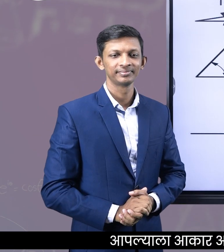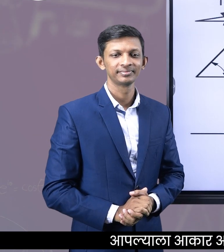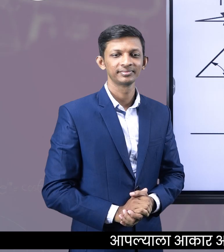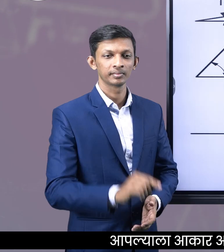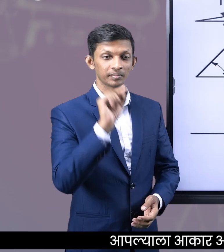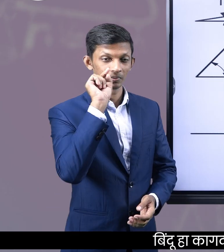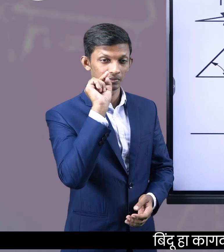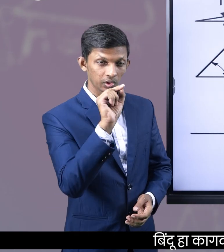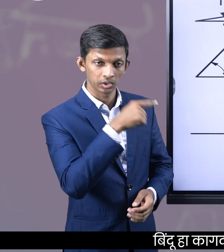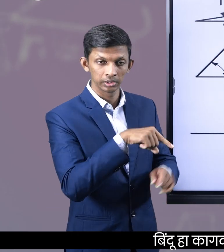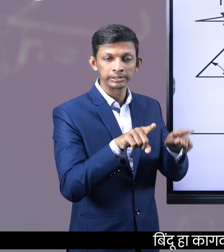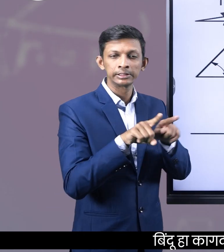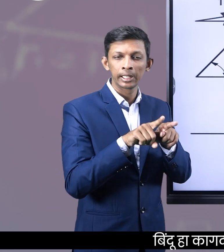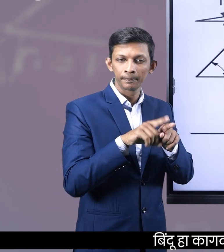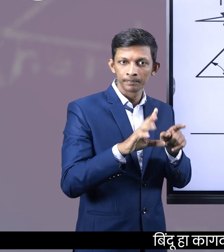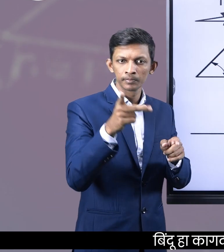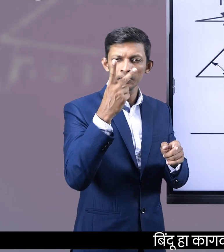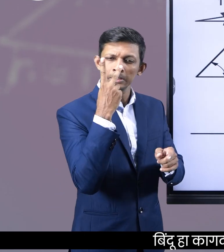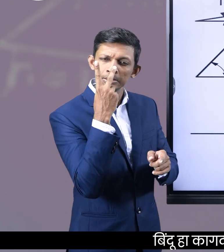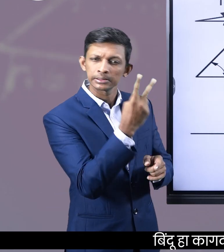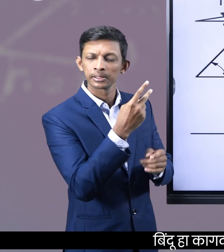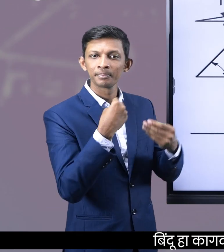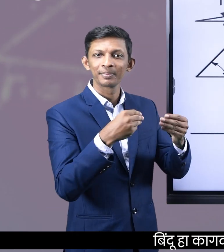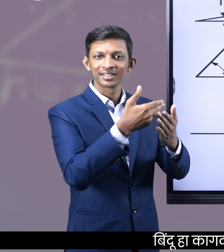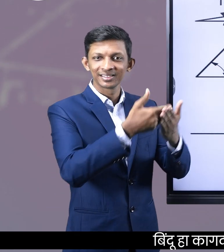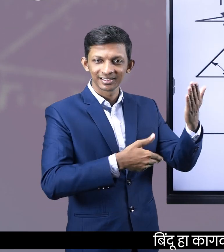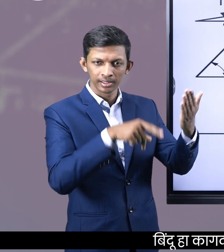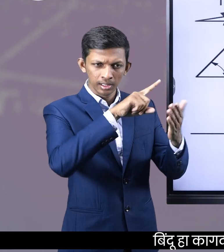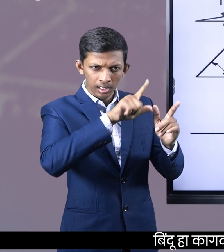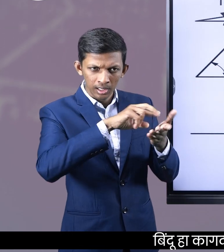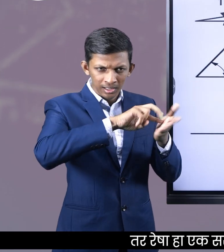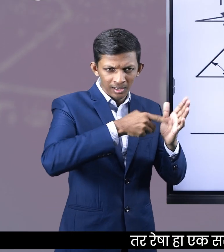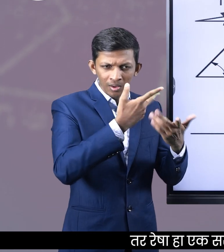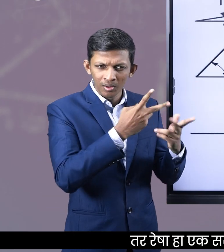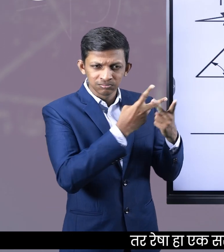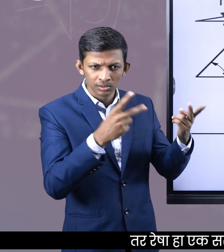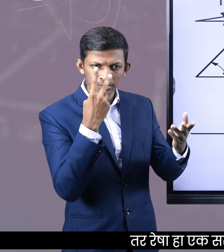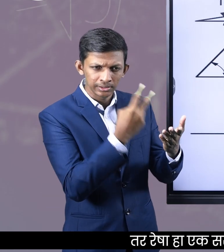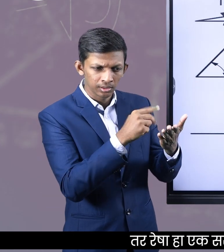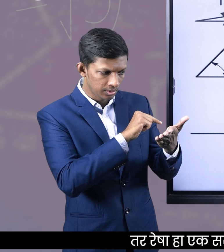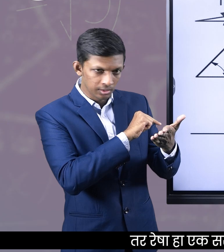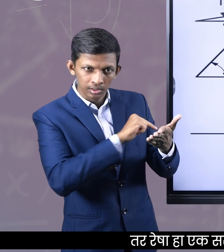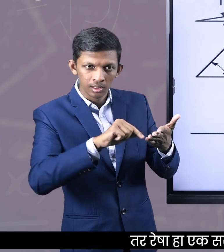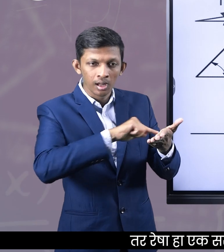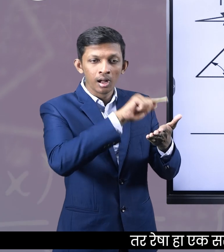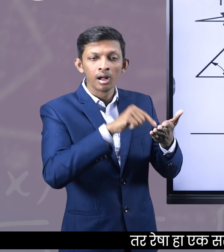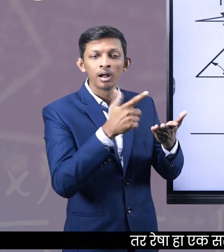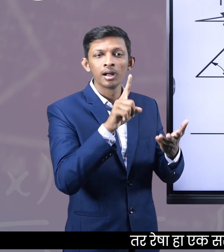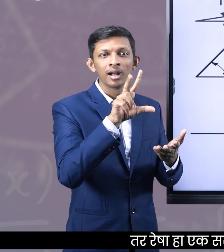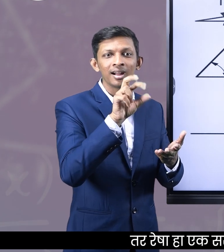करते. सुषमा हा कागदावर दिसणाऱ्या बिंदूसारखा असतो, तर रेषा हा एक सरळ मार्ग असतो